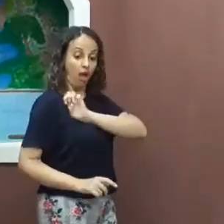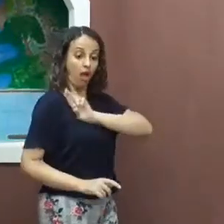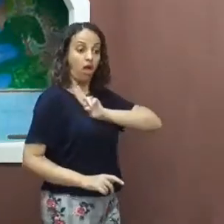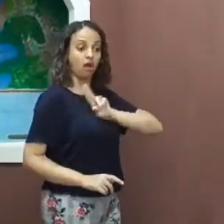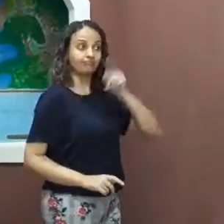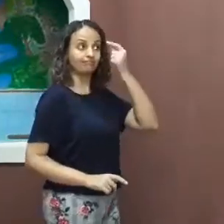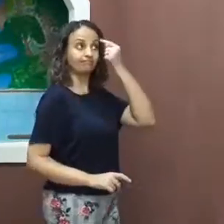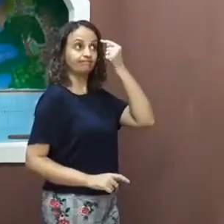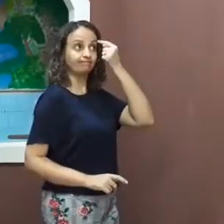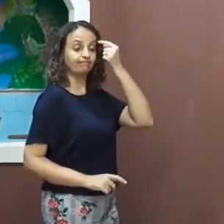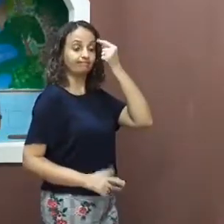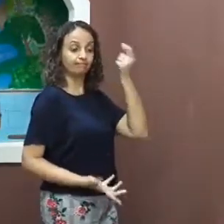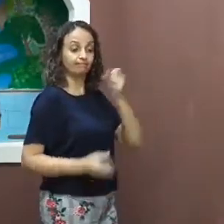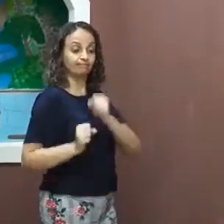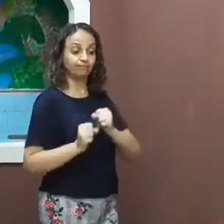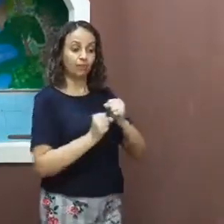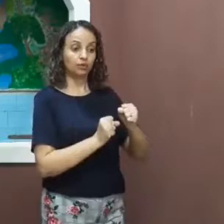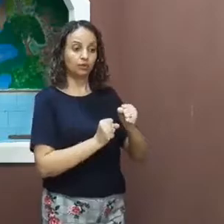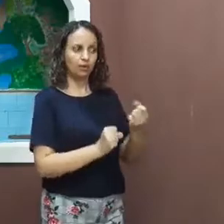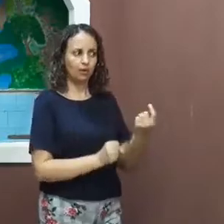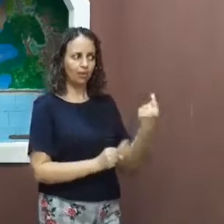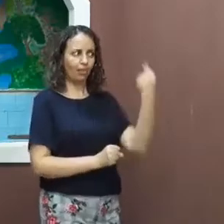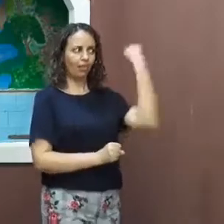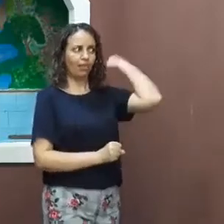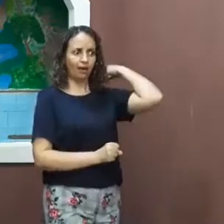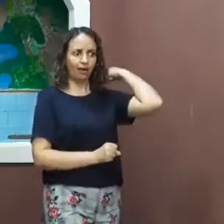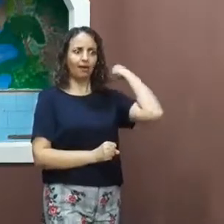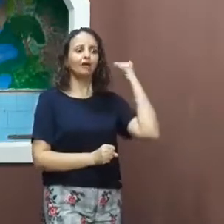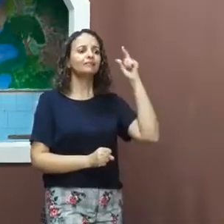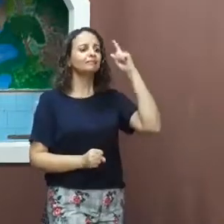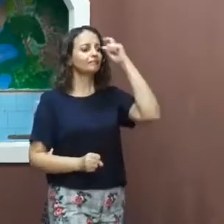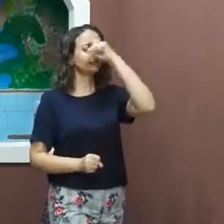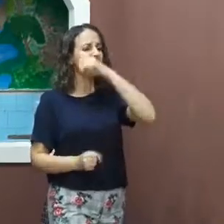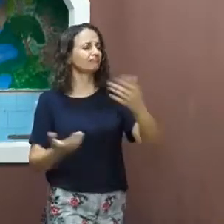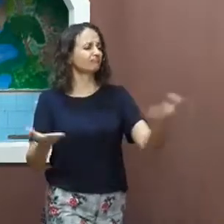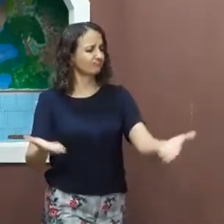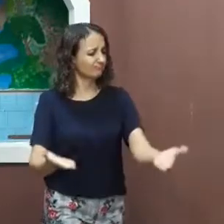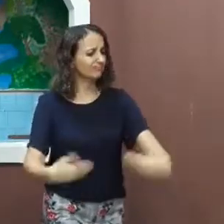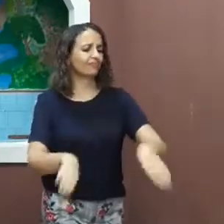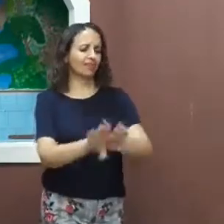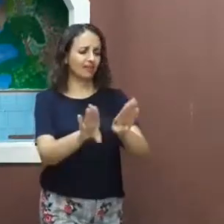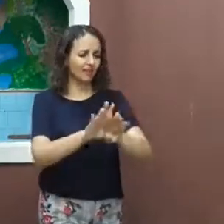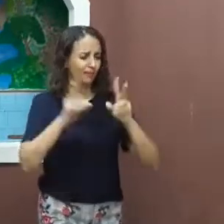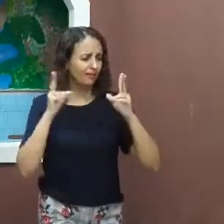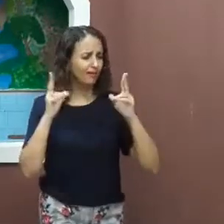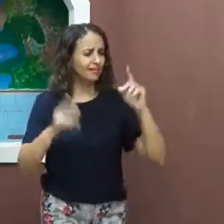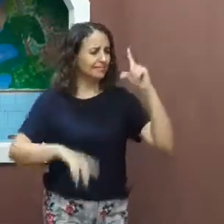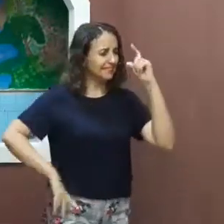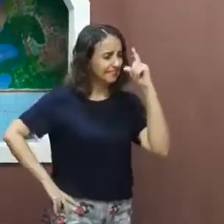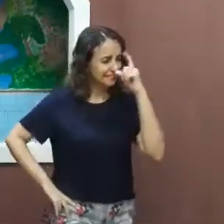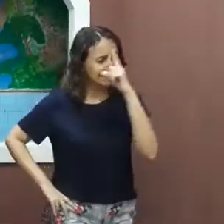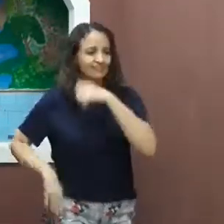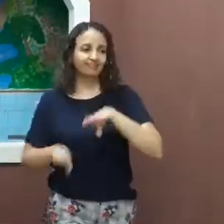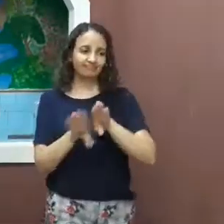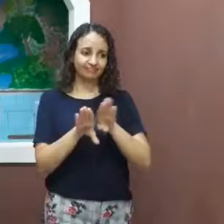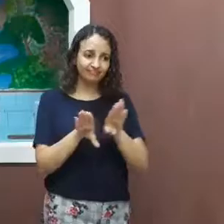Sim, época difícil aquela. E eu digo, época difícil a nossa também. Porque